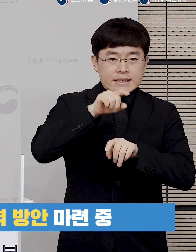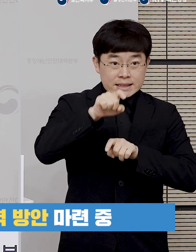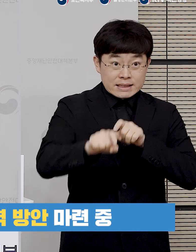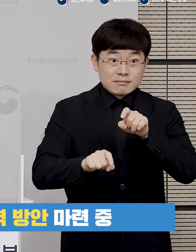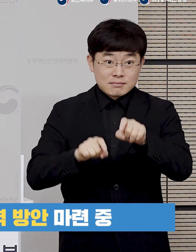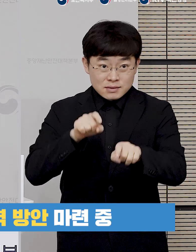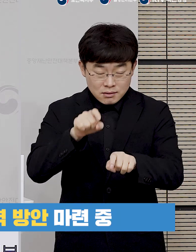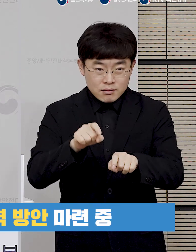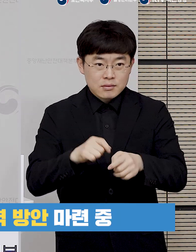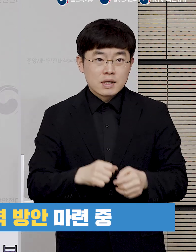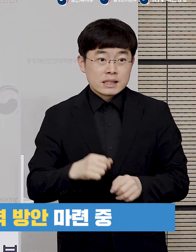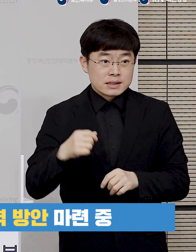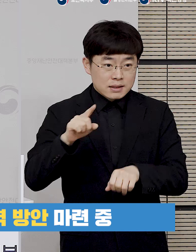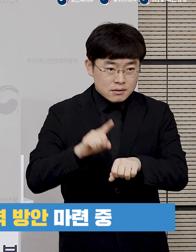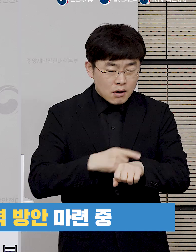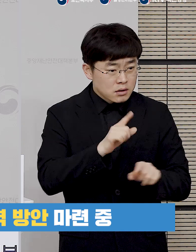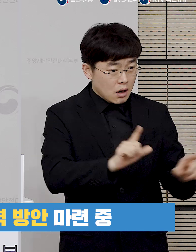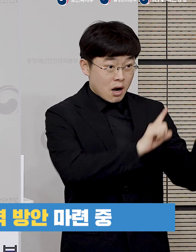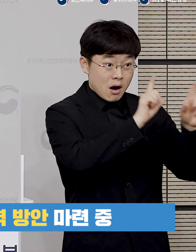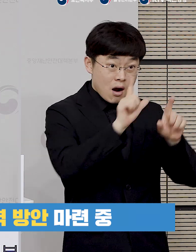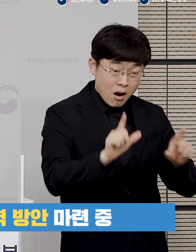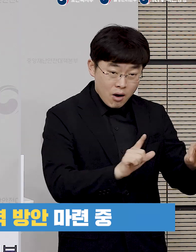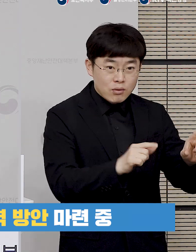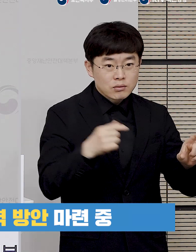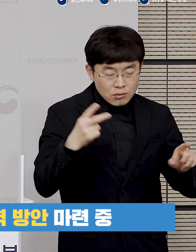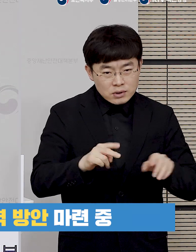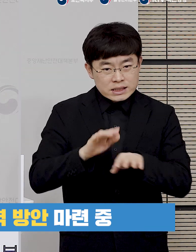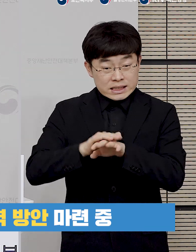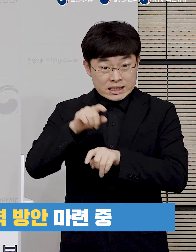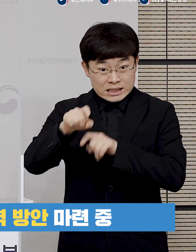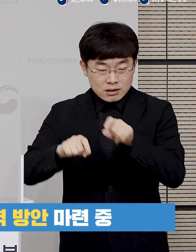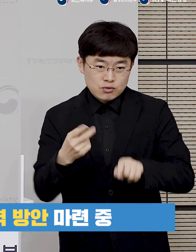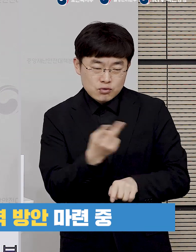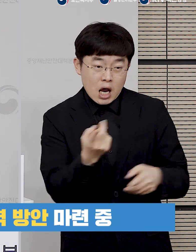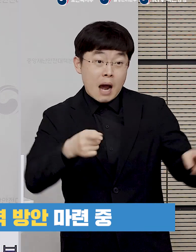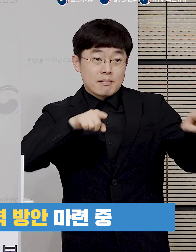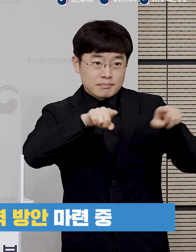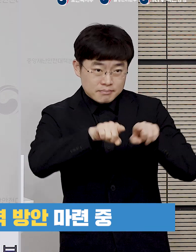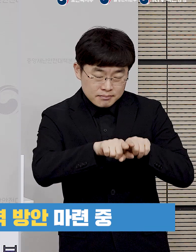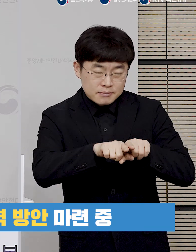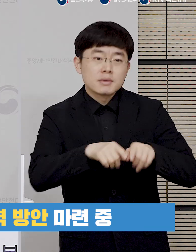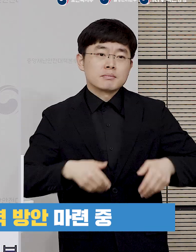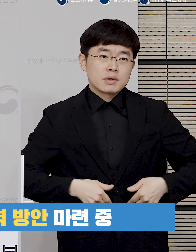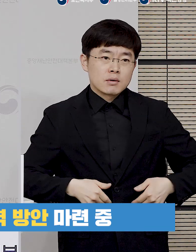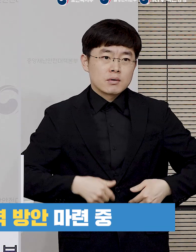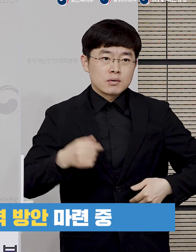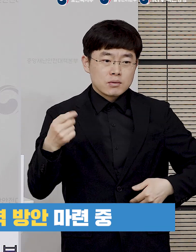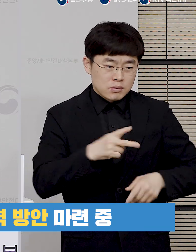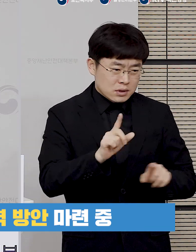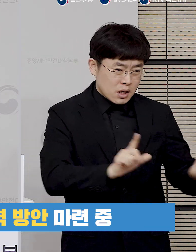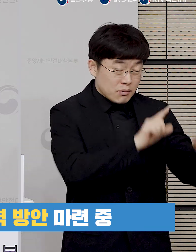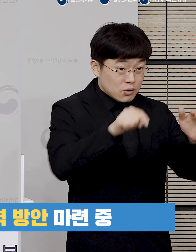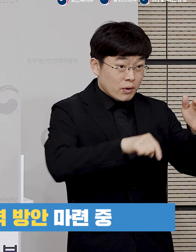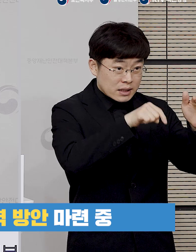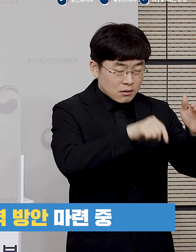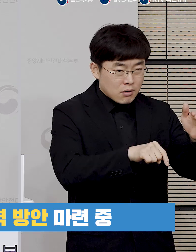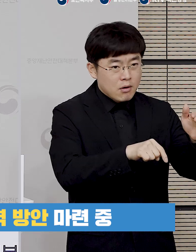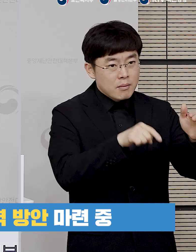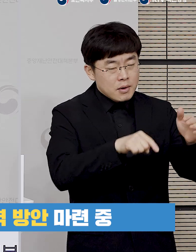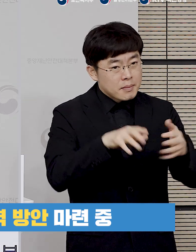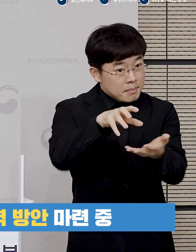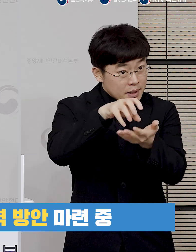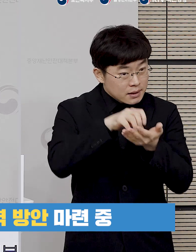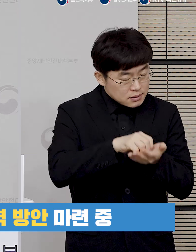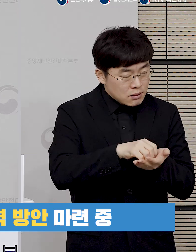말씀드렸습니다만 일상과 방역이 조화를 이룬 이루는 그리고 일상에서 보다 쉽게 그리고 5